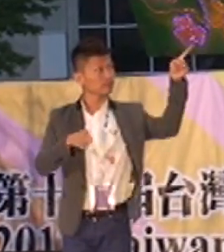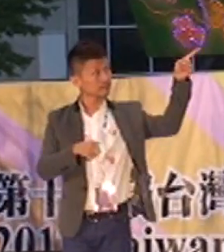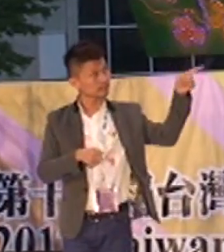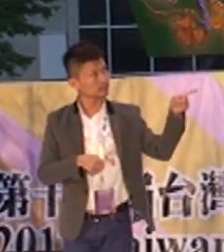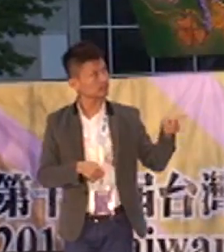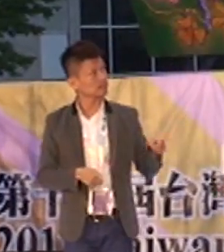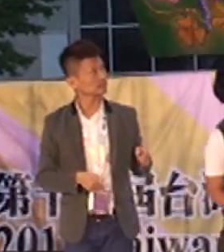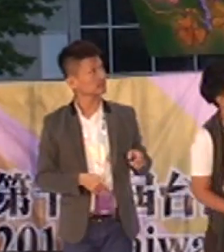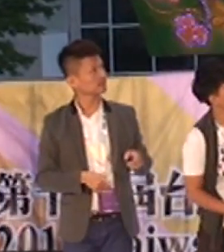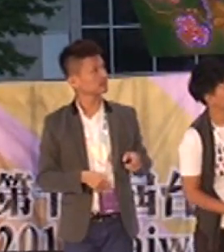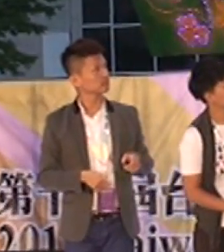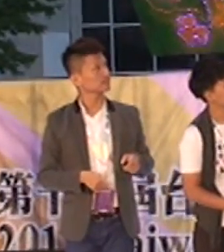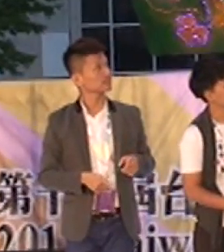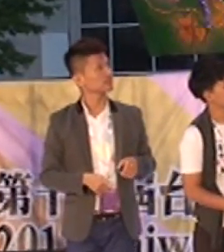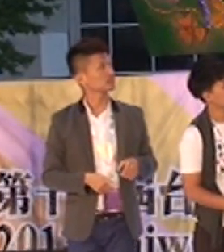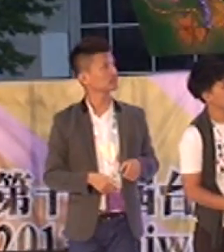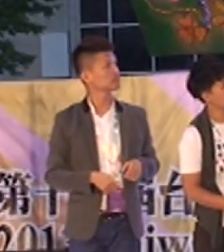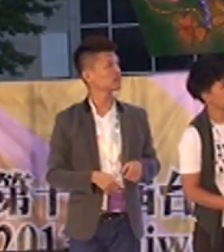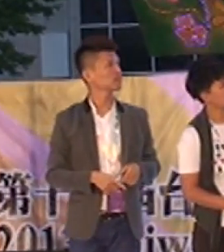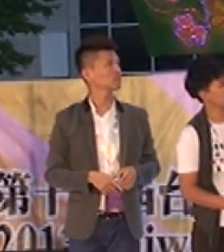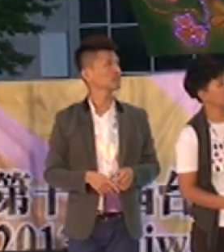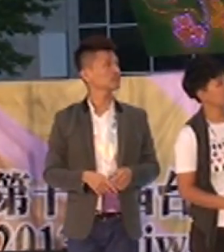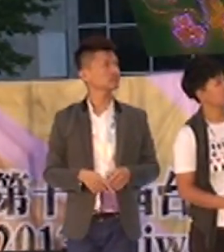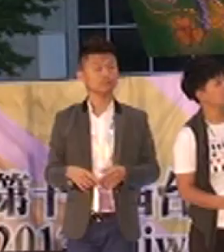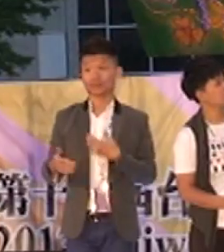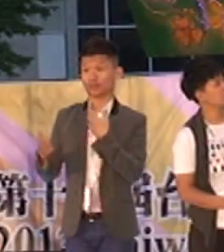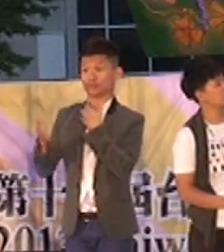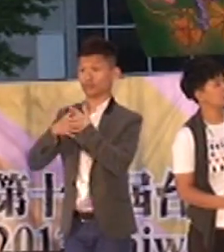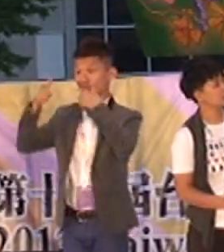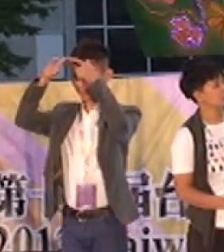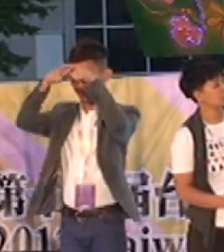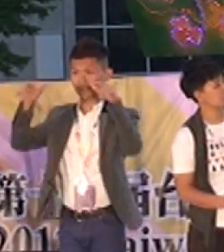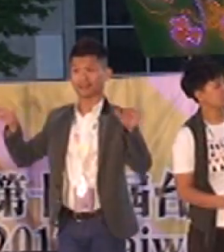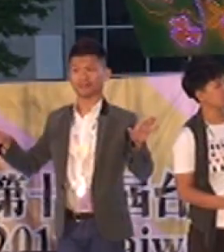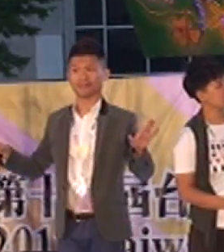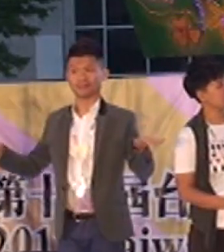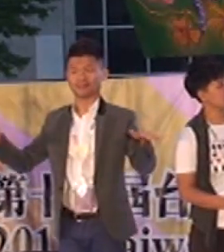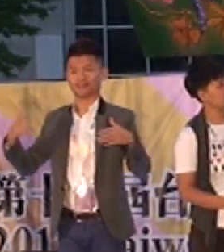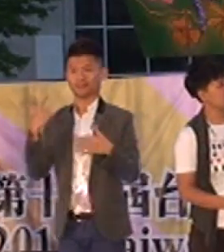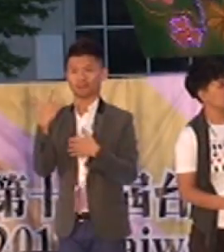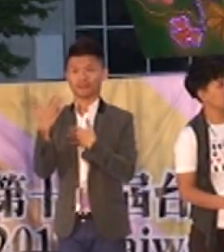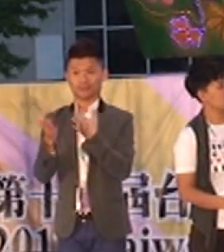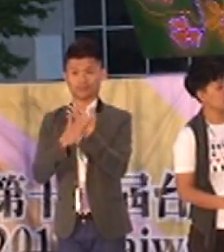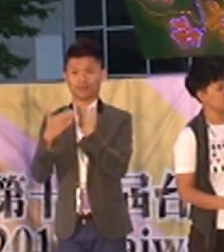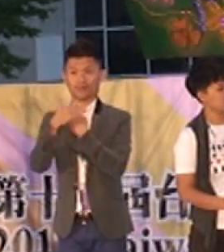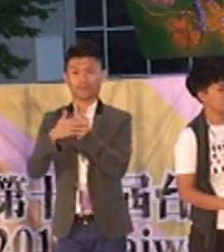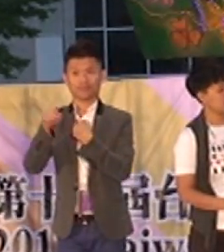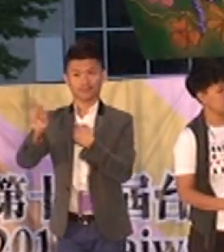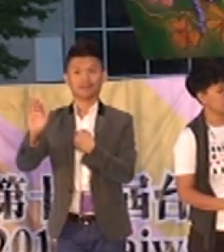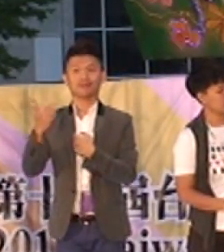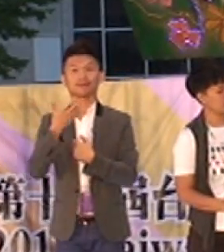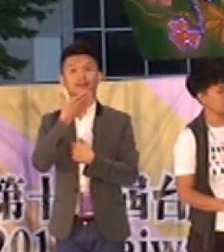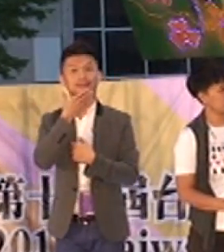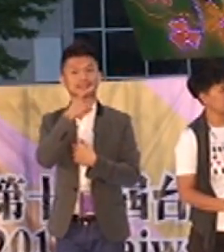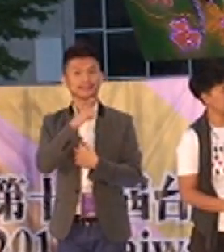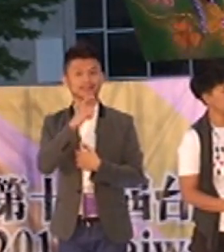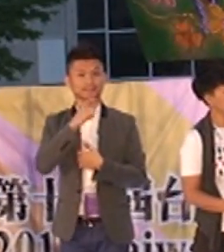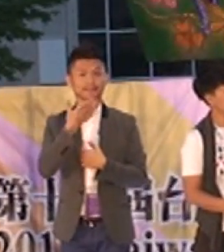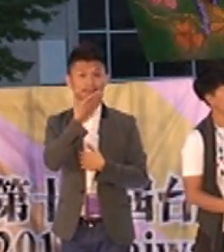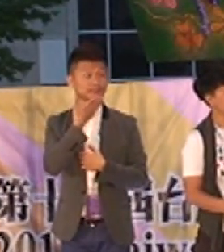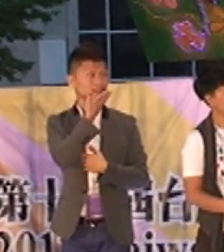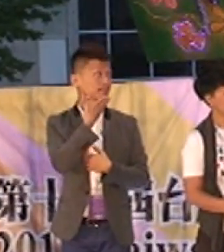号，叫做“守天使，守候你的，守护你的幸福”。幸福是性爱的